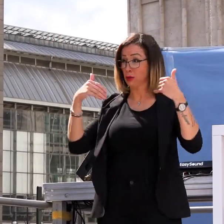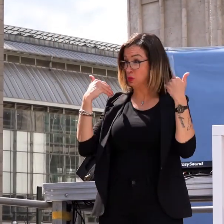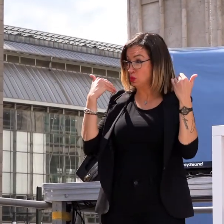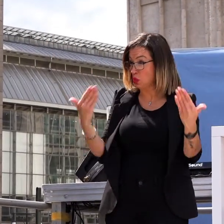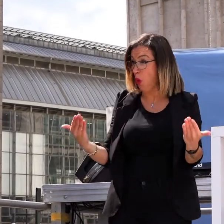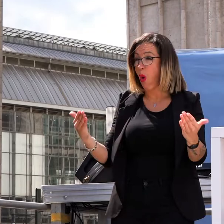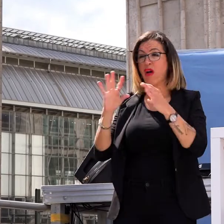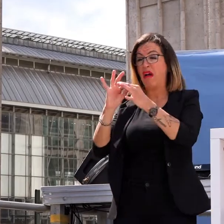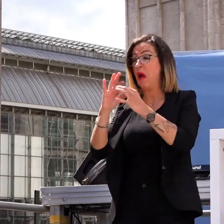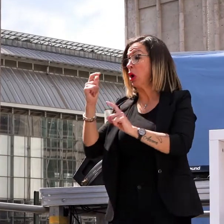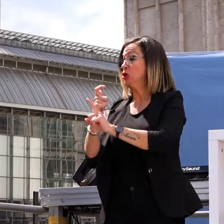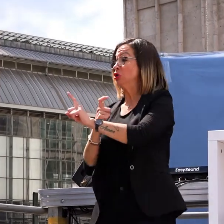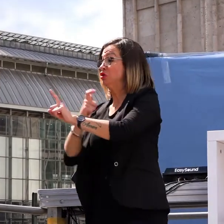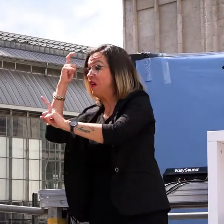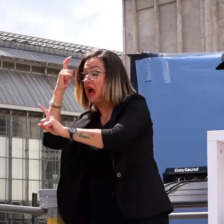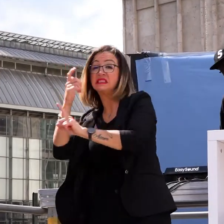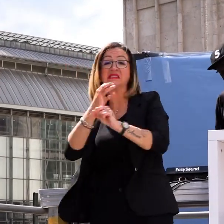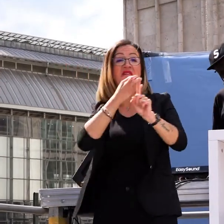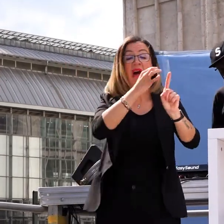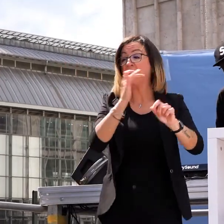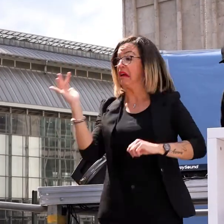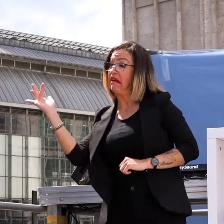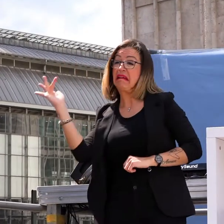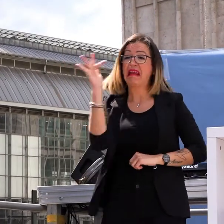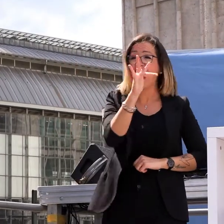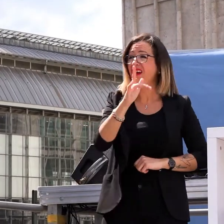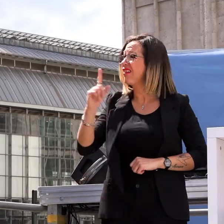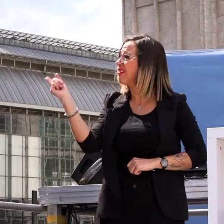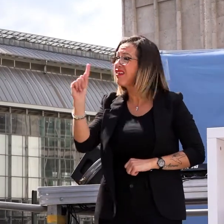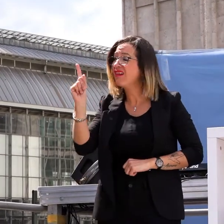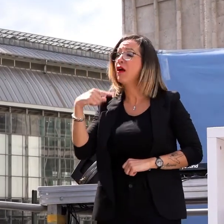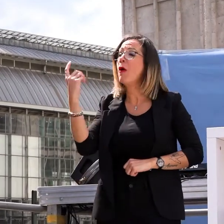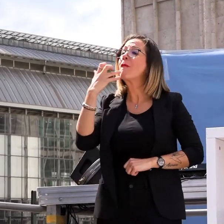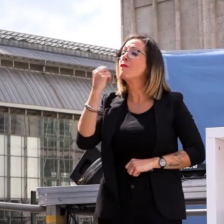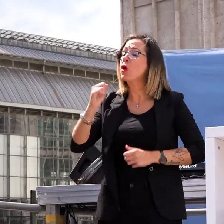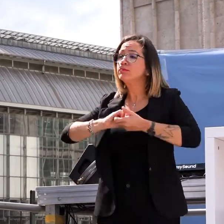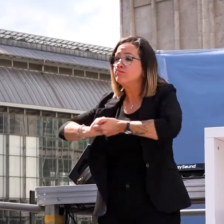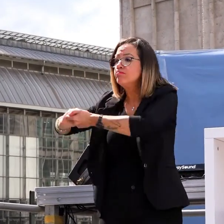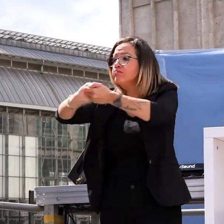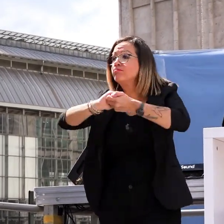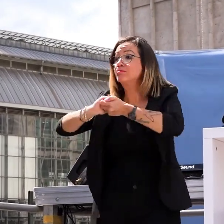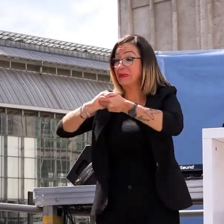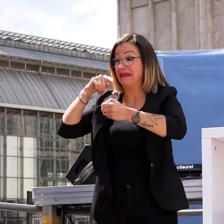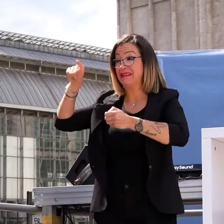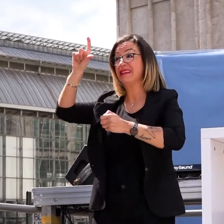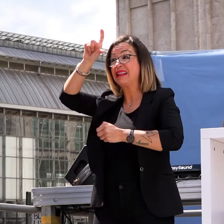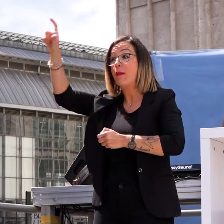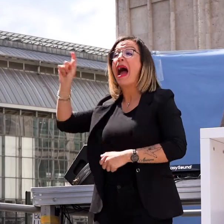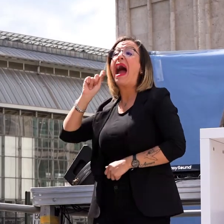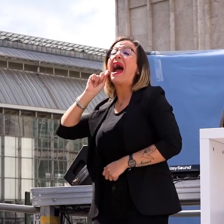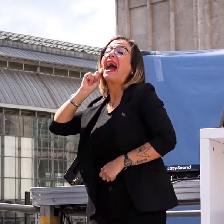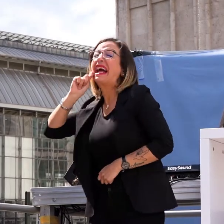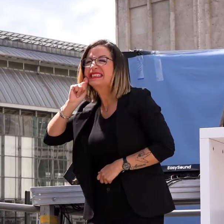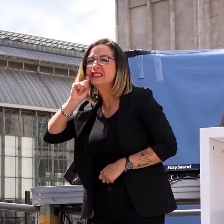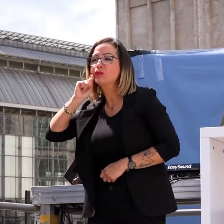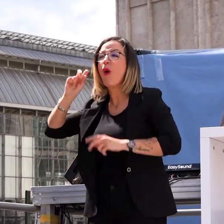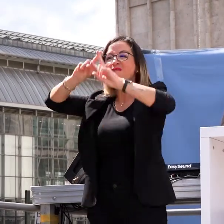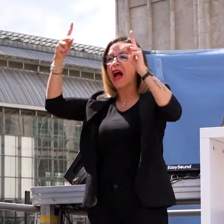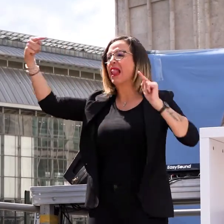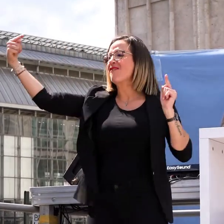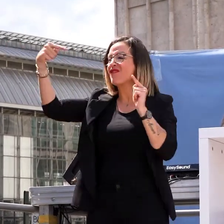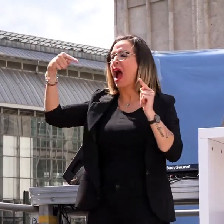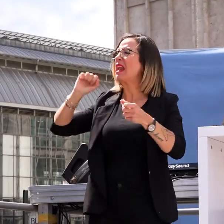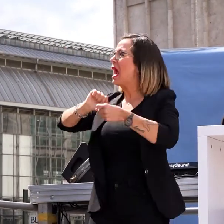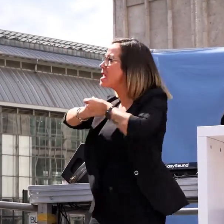um Schwarz gegen Weiß. Es geht um einen kollektiven Kampf gegen den weltweiten Feind, der sich Rassismus